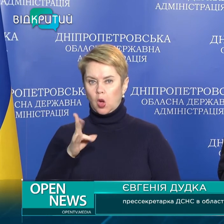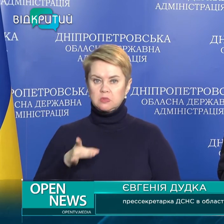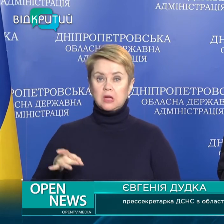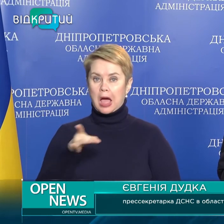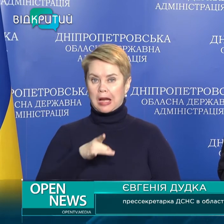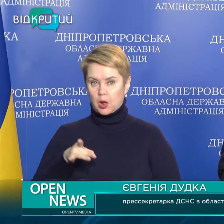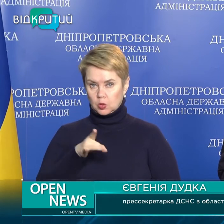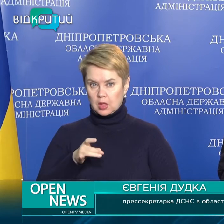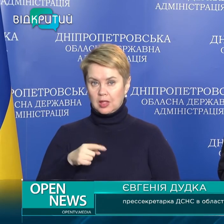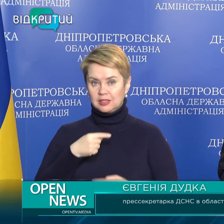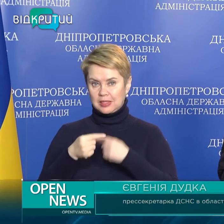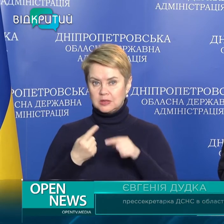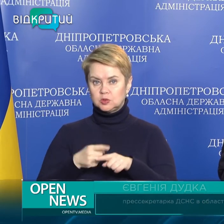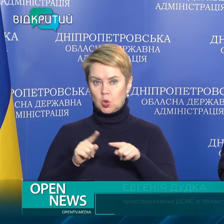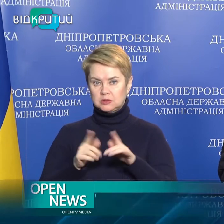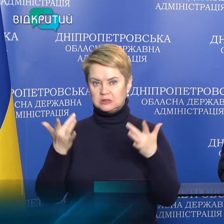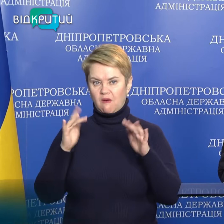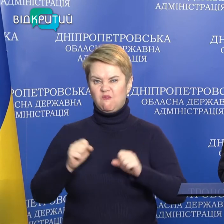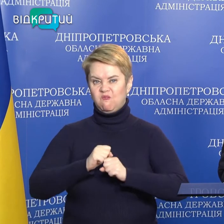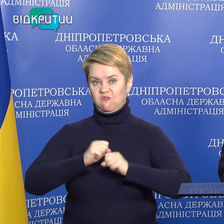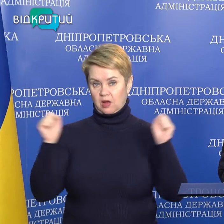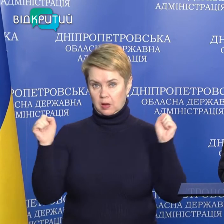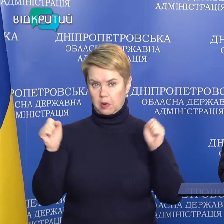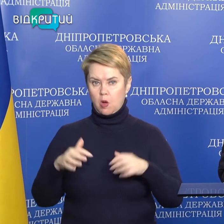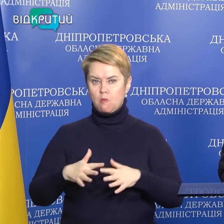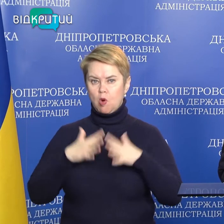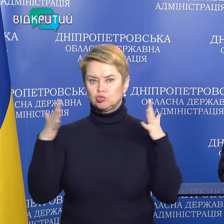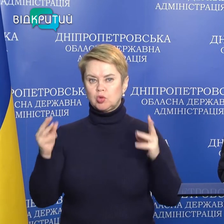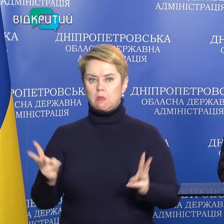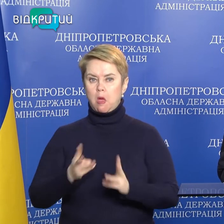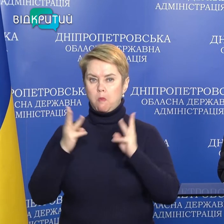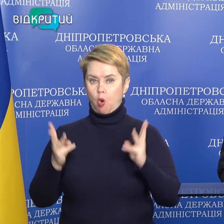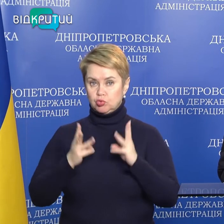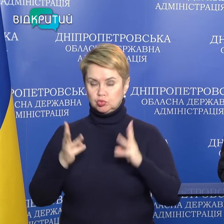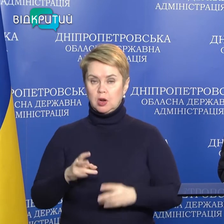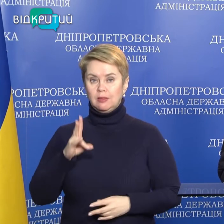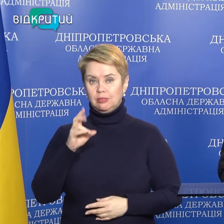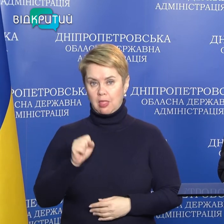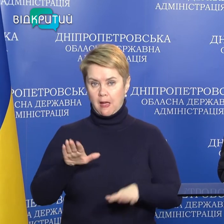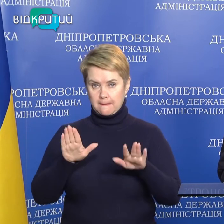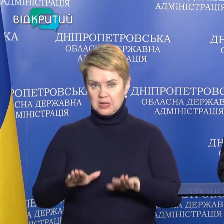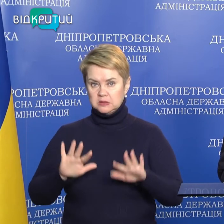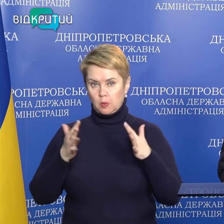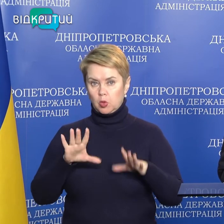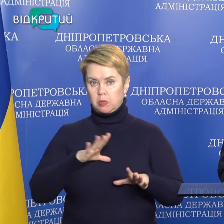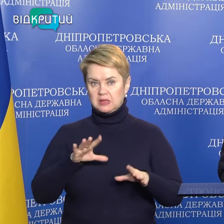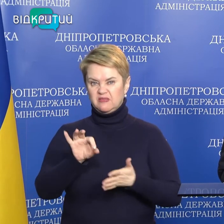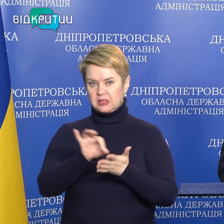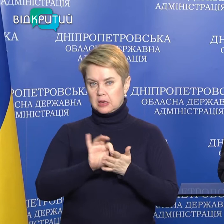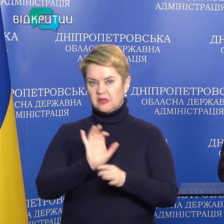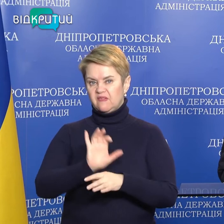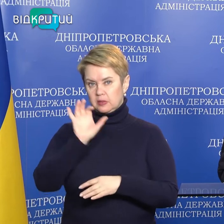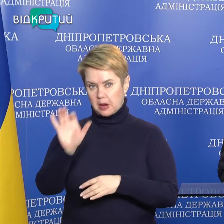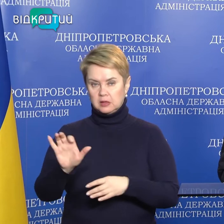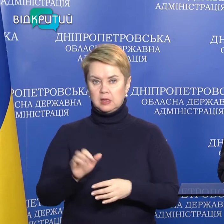районі. Внаслідок цього стався вибух і масштабна пожежа. На місце події було відразу